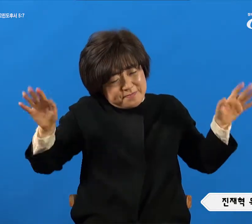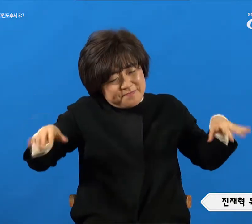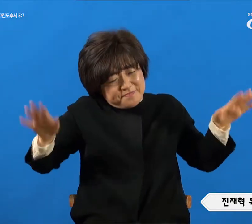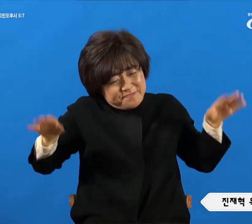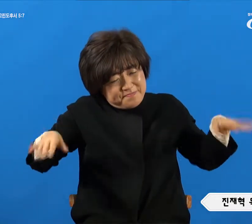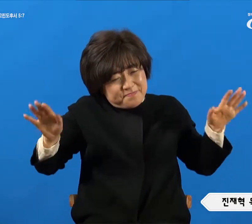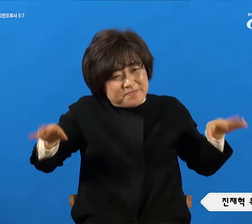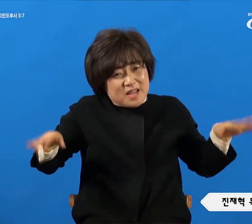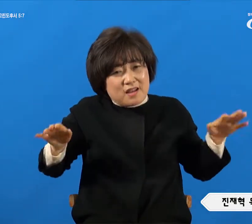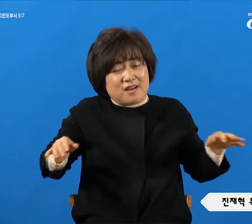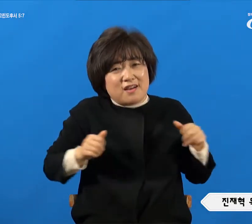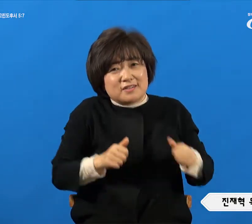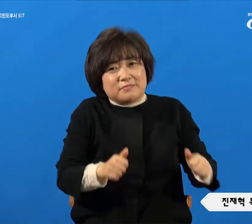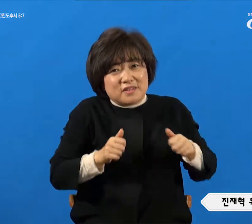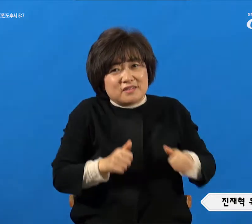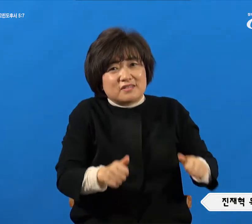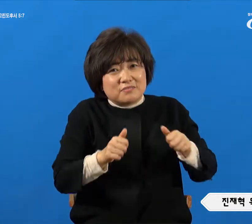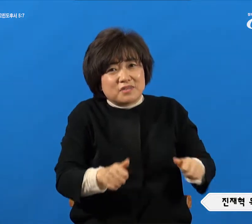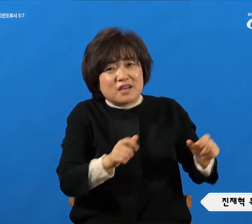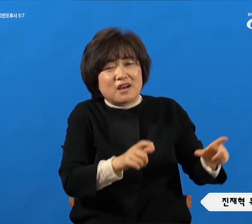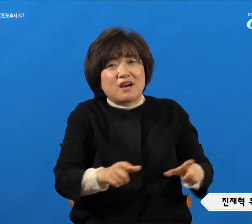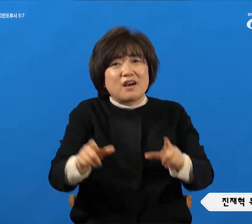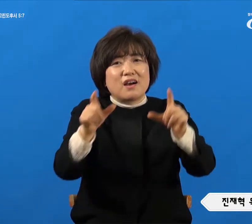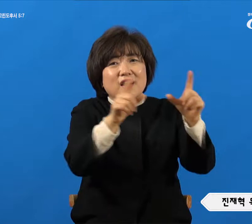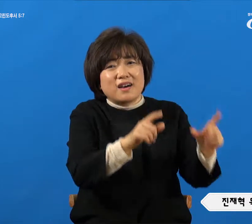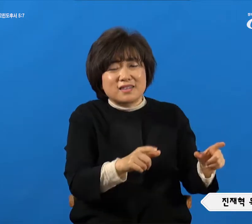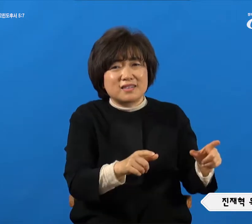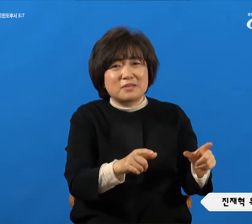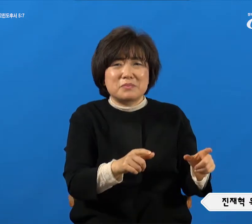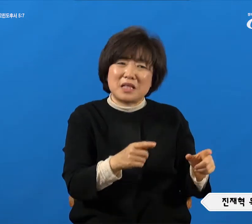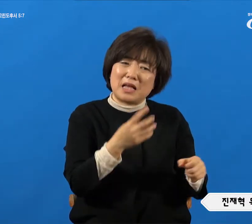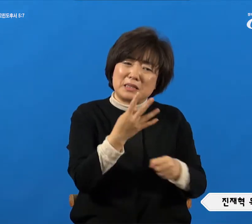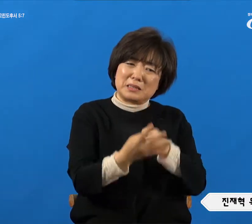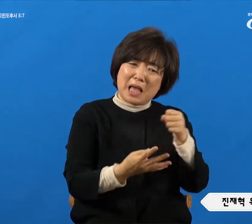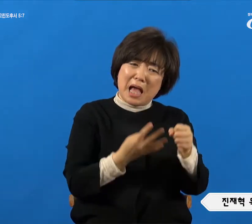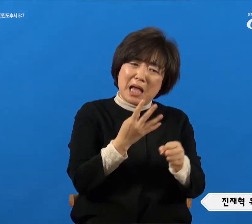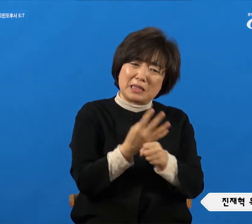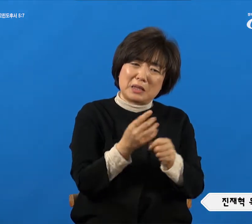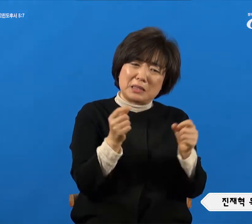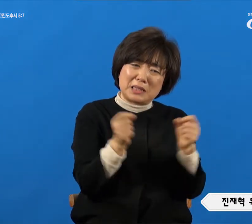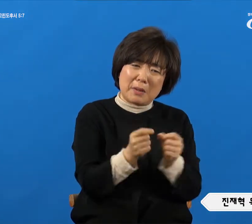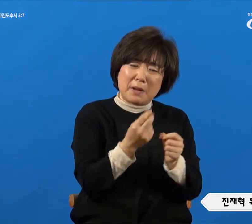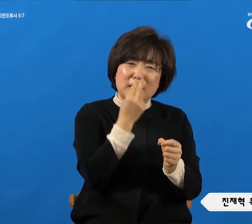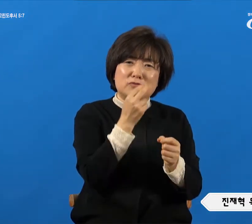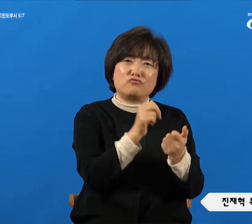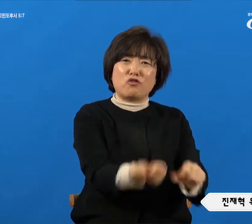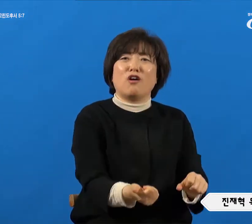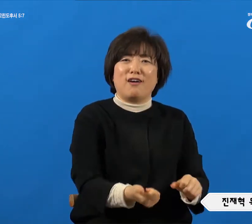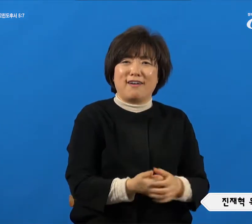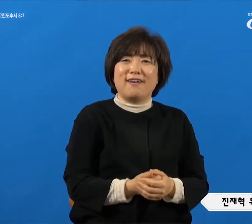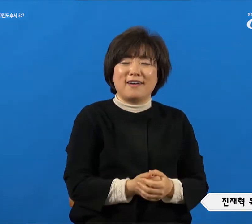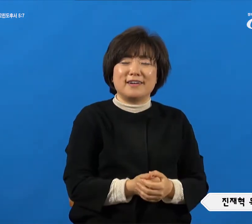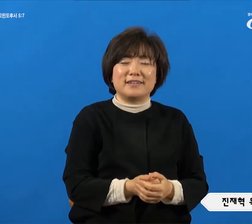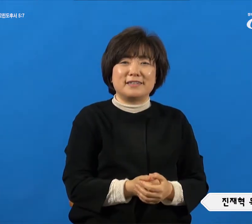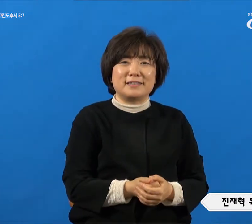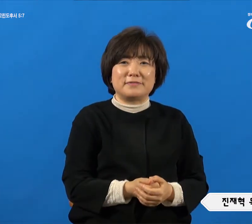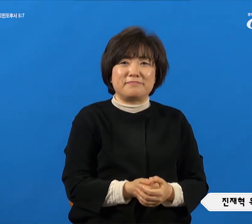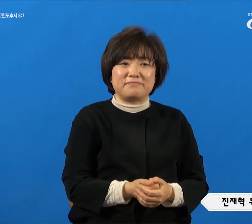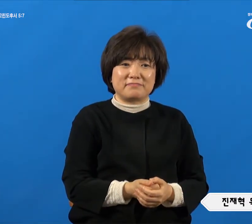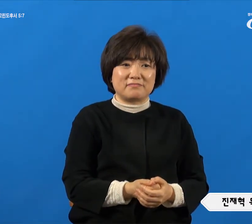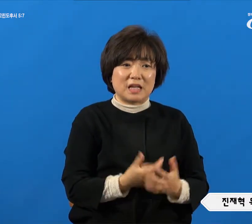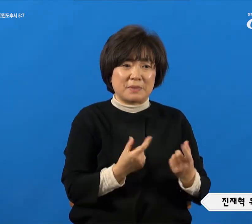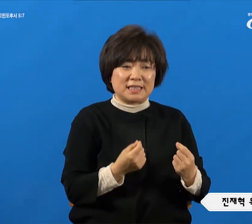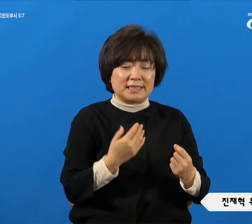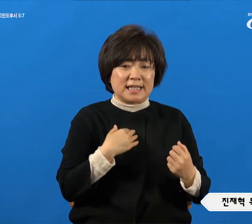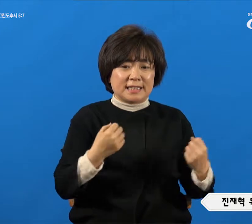하면서 사니까 사는 수명이 4년 정도밖에 되지 않는다고 합니다.